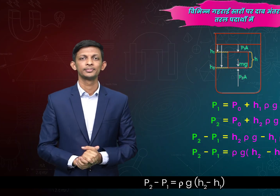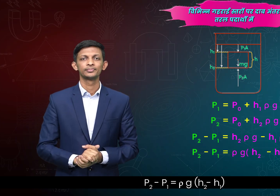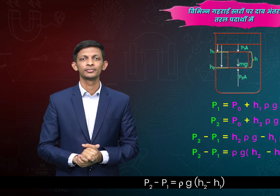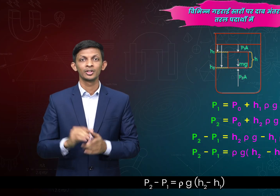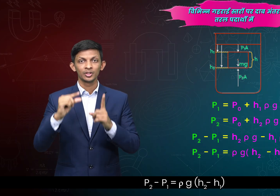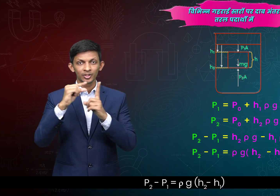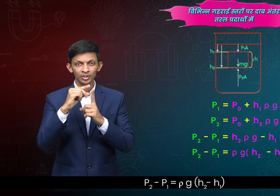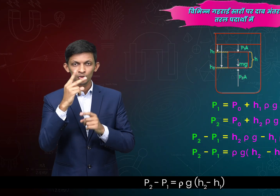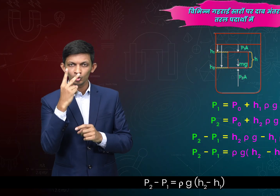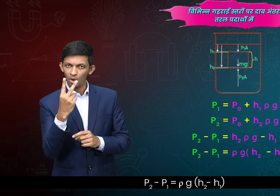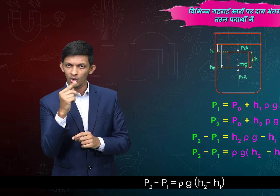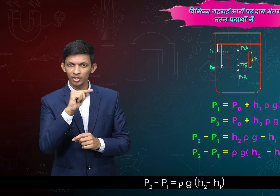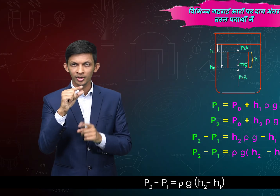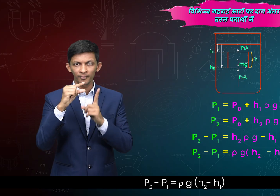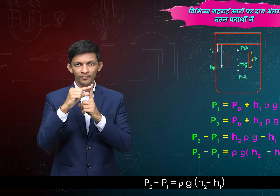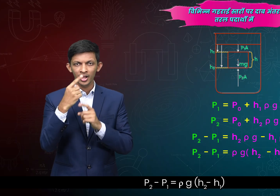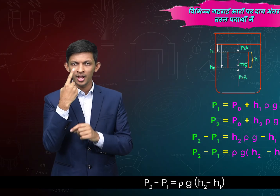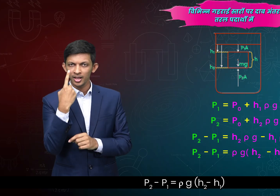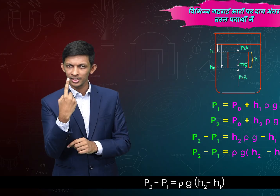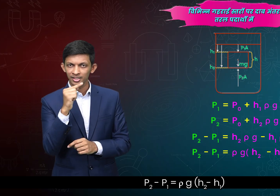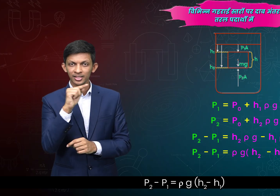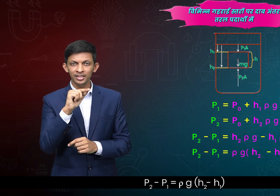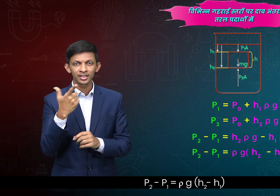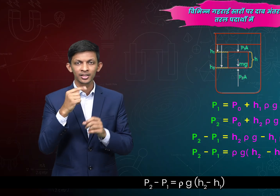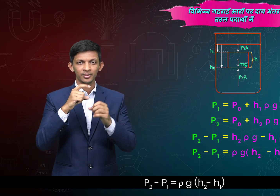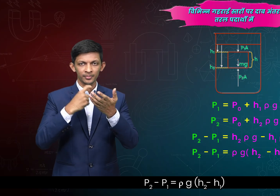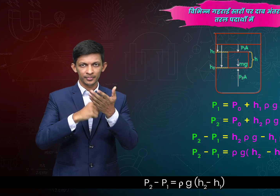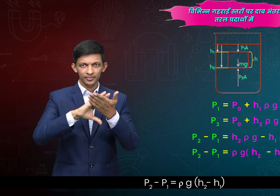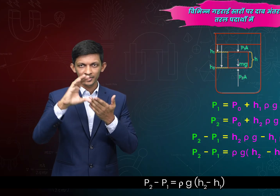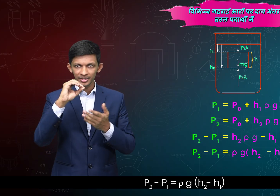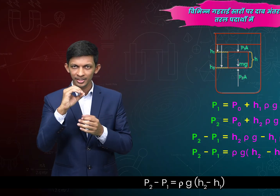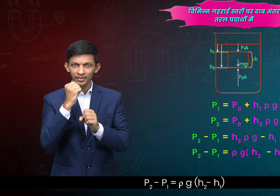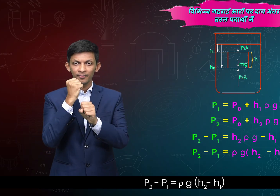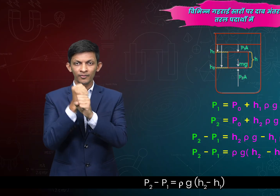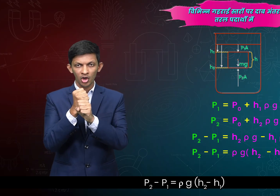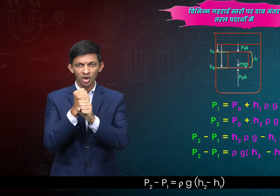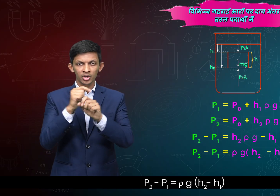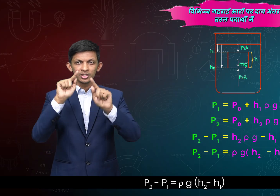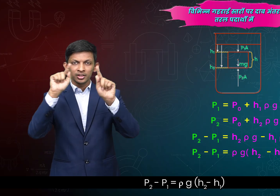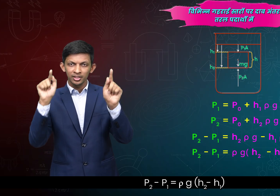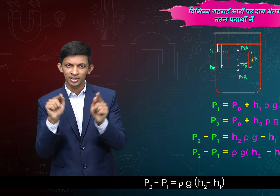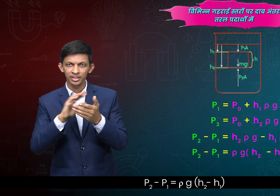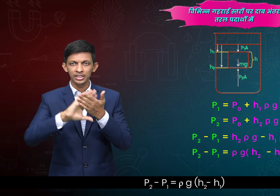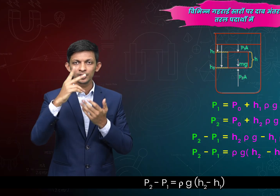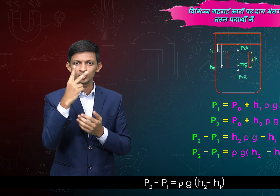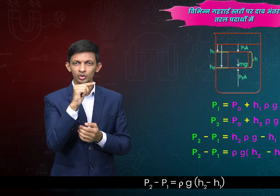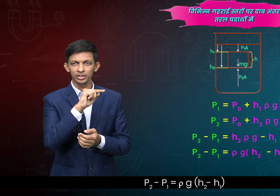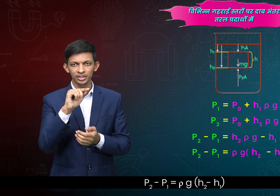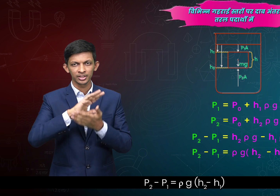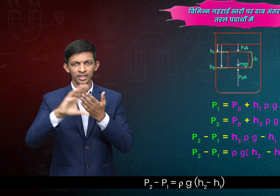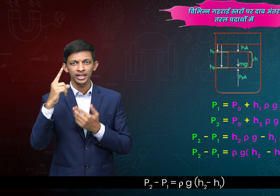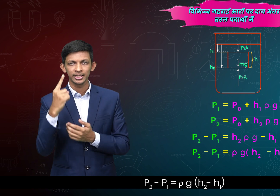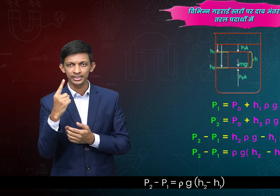P2 माइनस P1 इज इक्वल्स टू PG H2 माइनस H1।